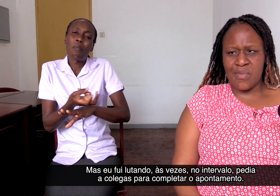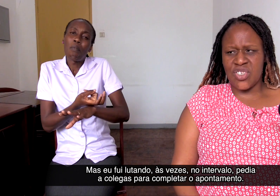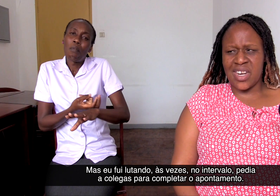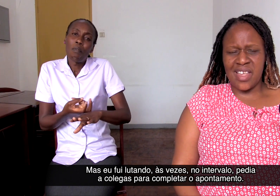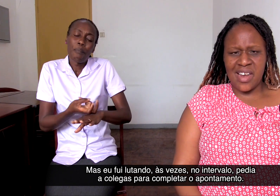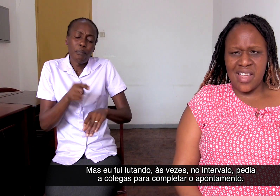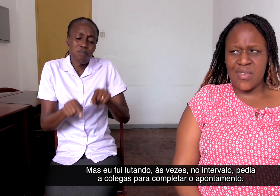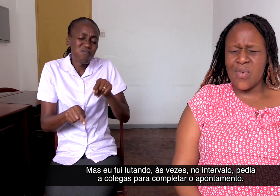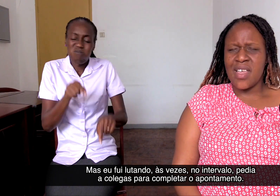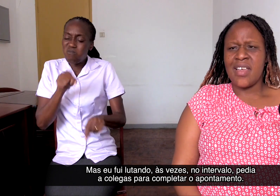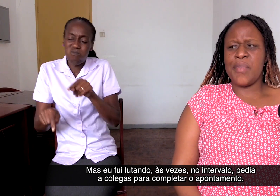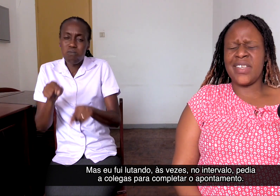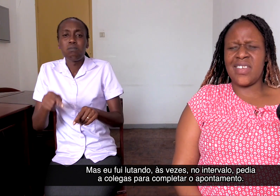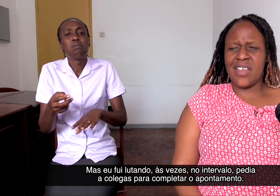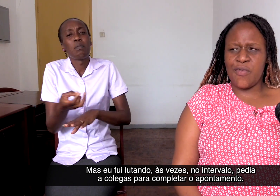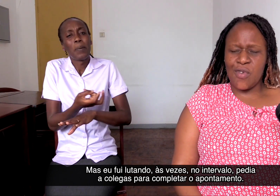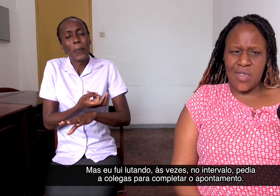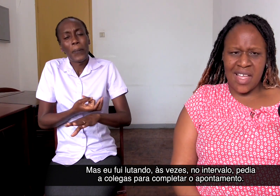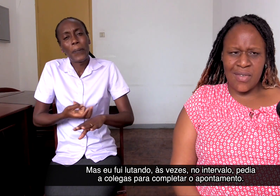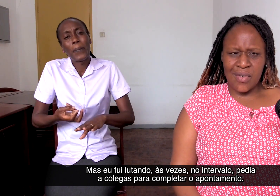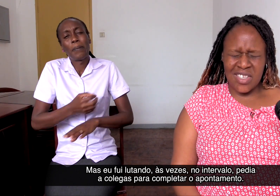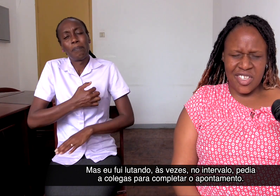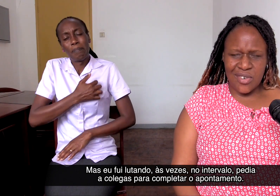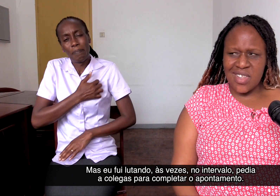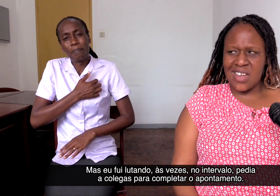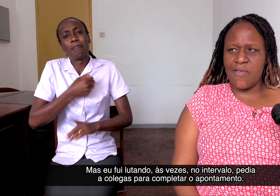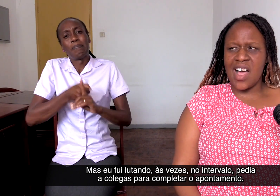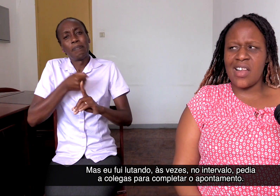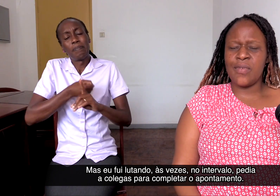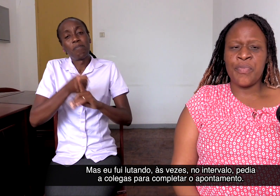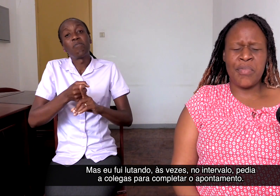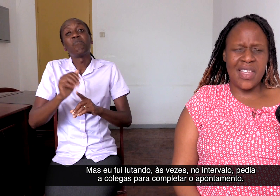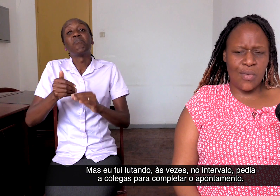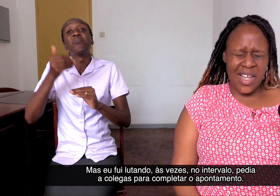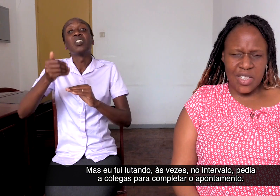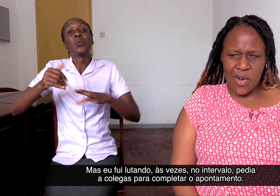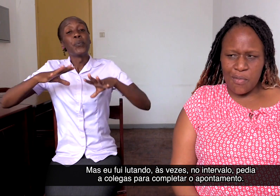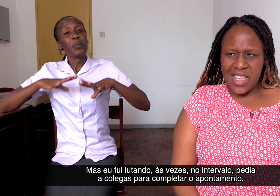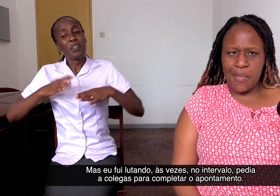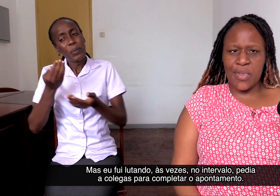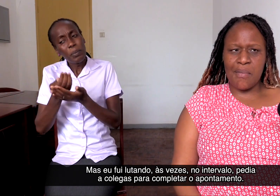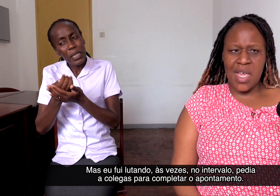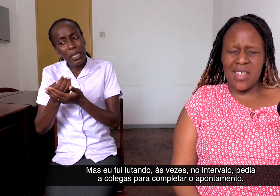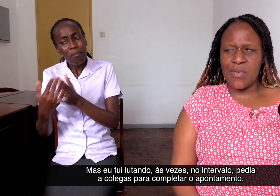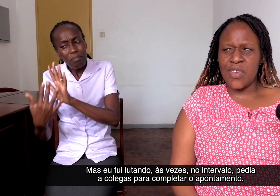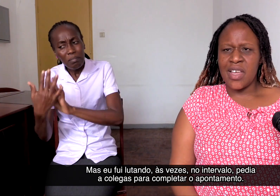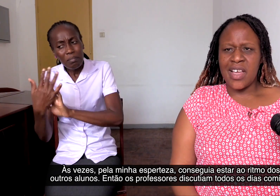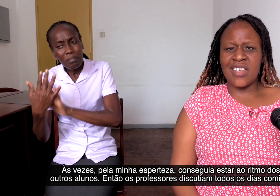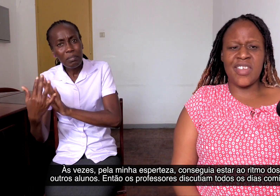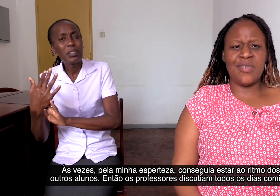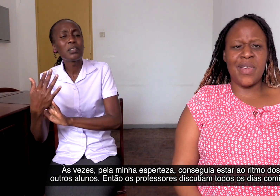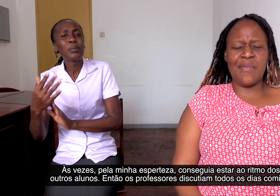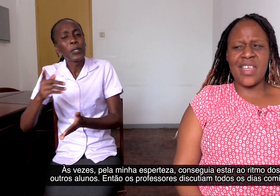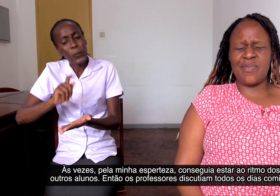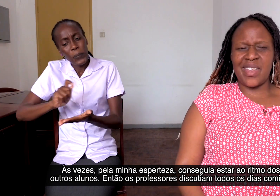o ritmo de escrita é lento. Mas eu fui lutando, às vezes no intervalo, pedi a colegas para completar apontamentos,